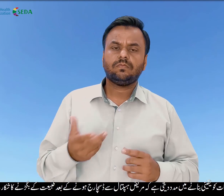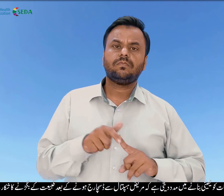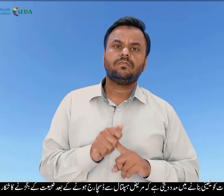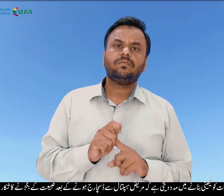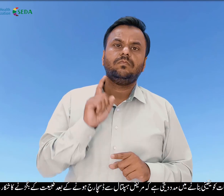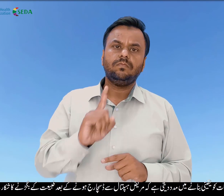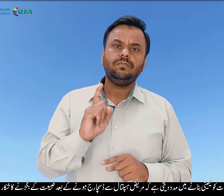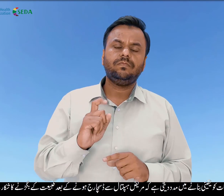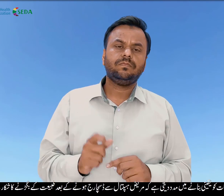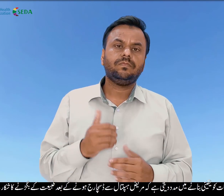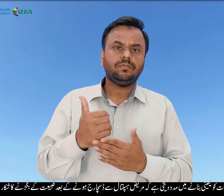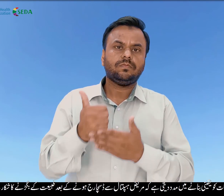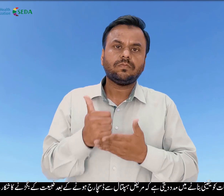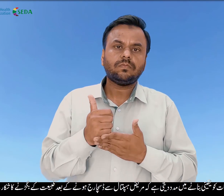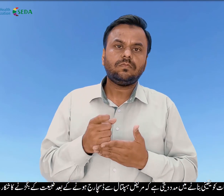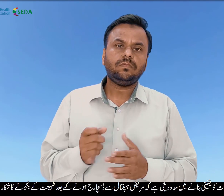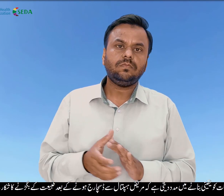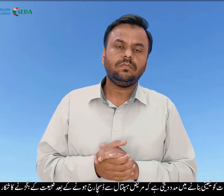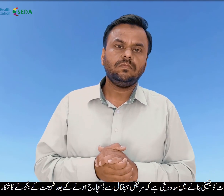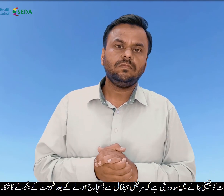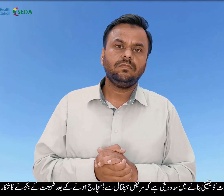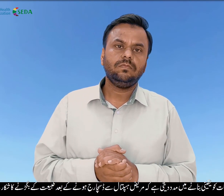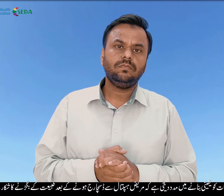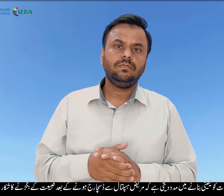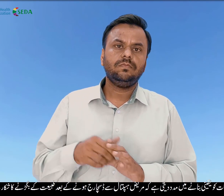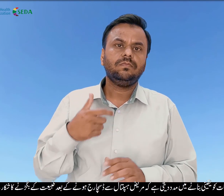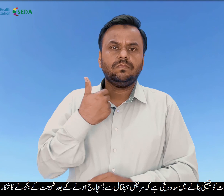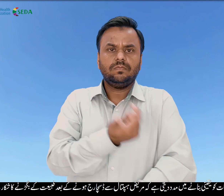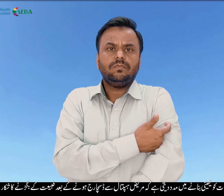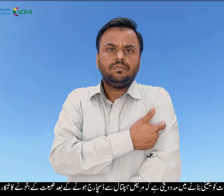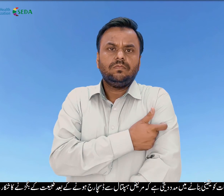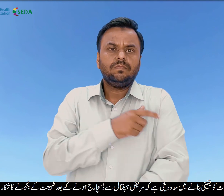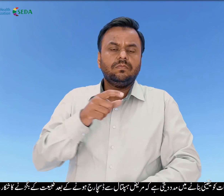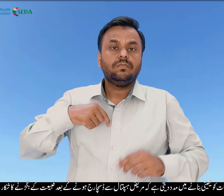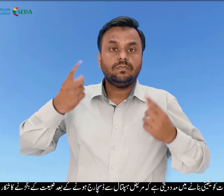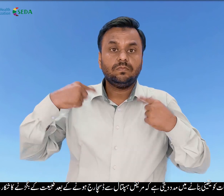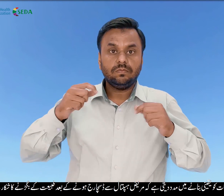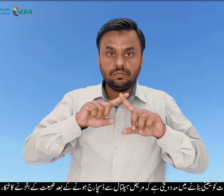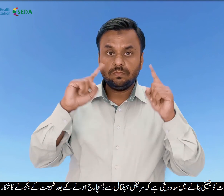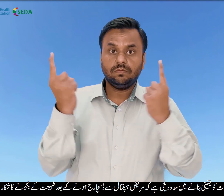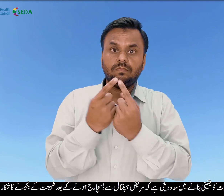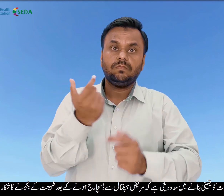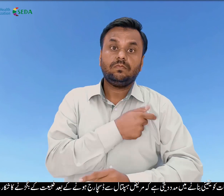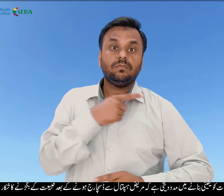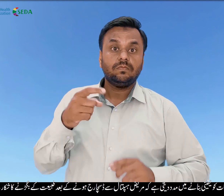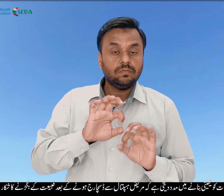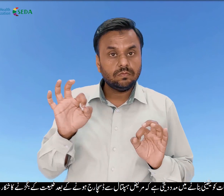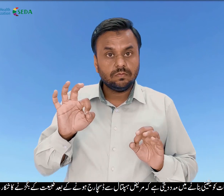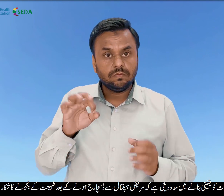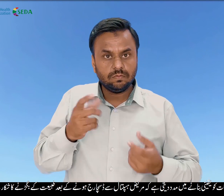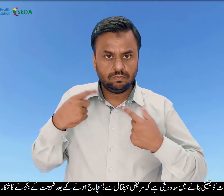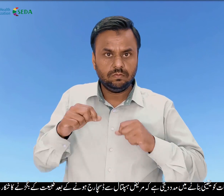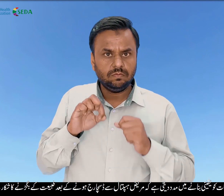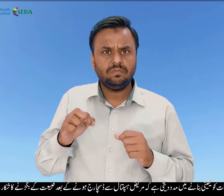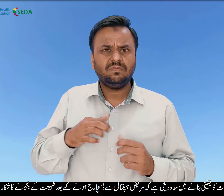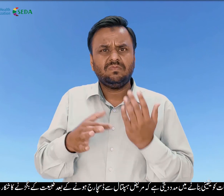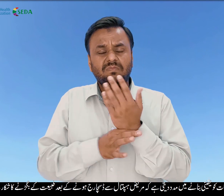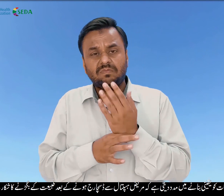بحالی اس بات کو یقینی بنانے میں مدد دیتی ہے کہ مریض ہسپتال سے ڈسچارج ہونے کے بعد طبیعت